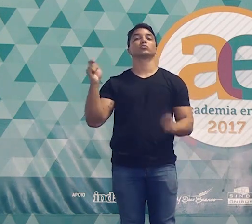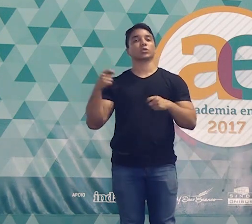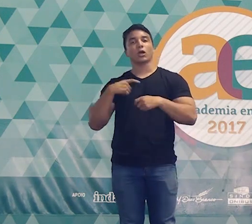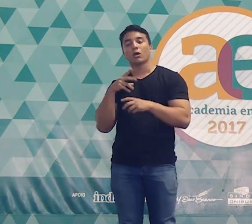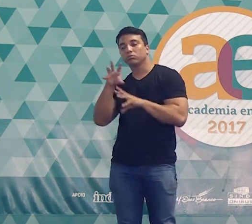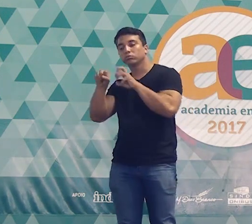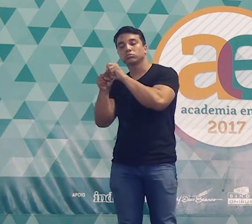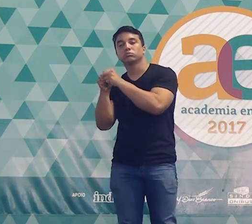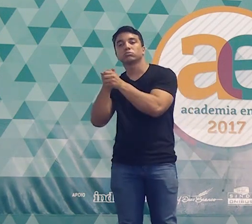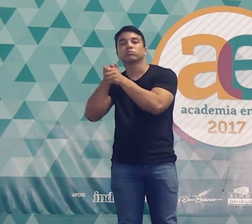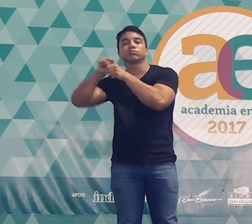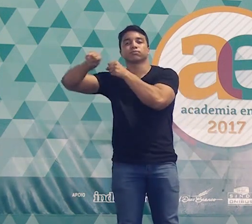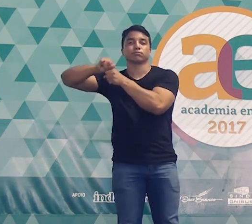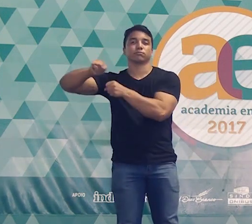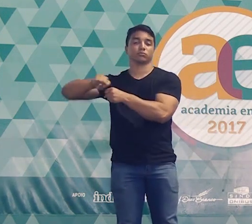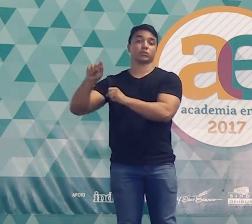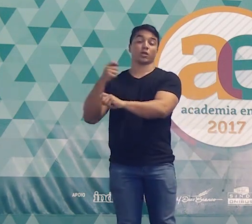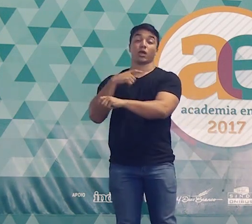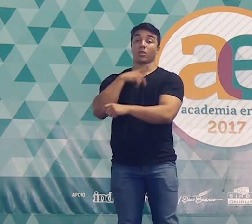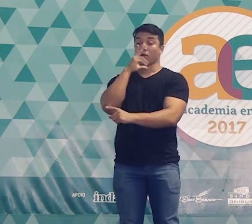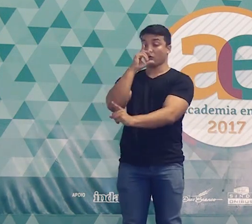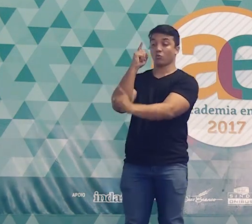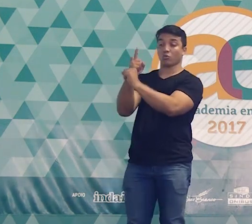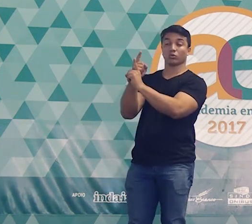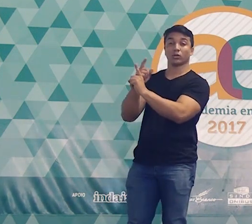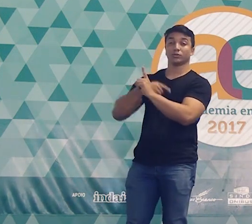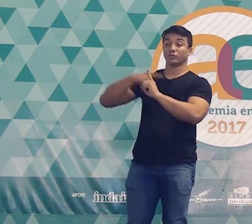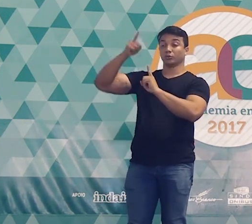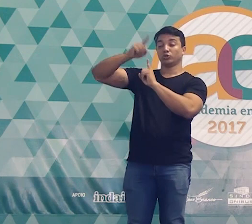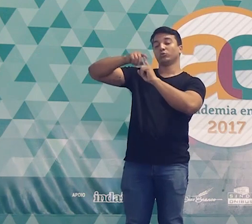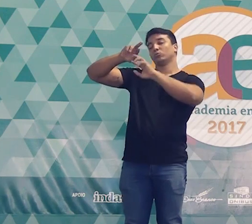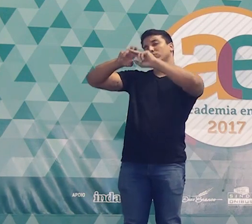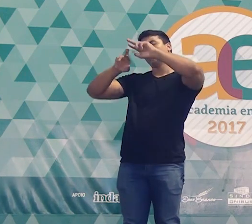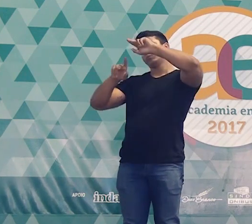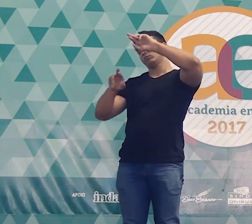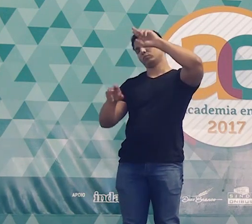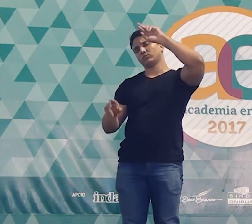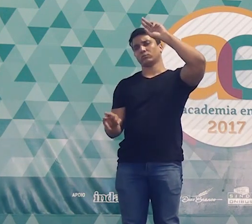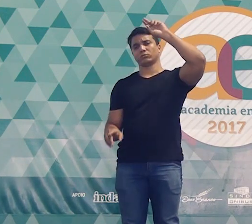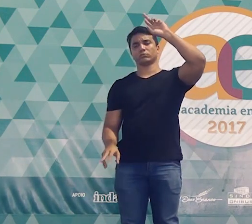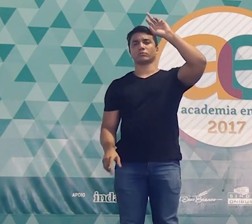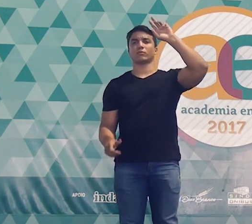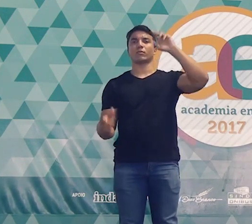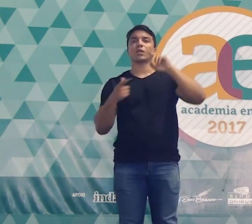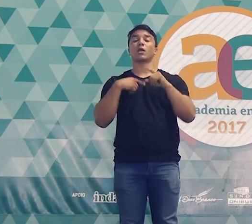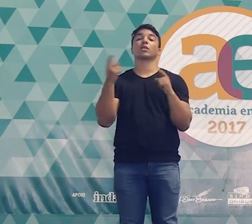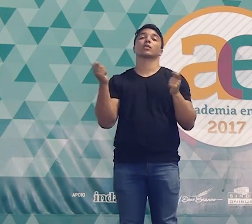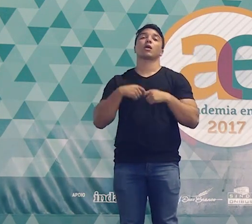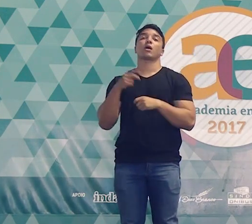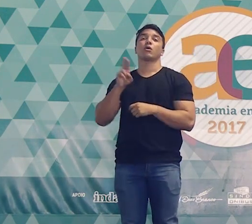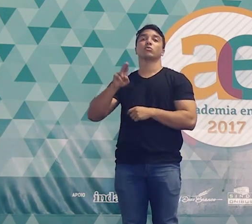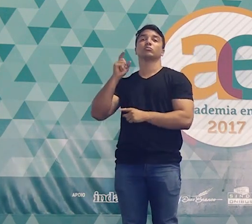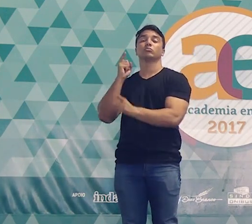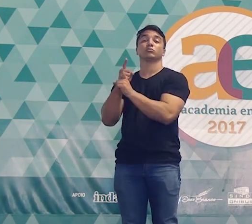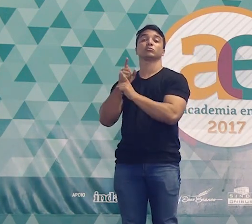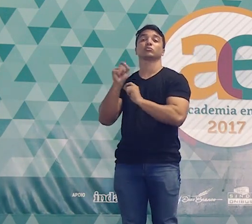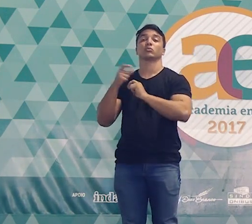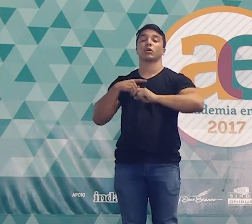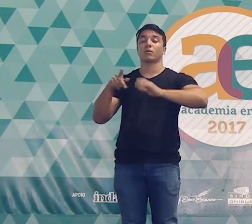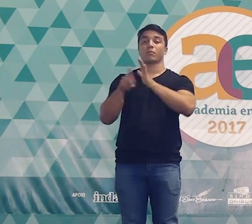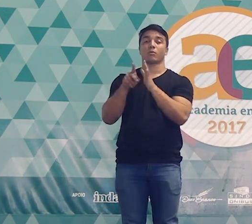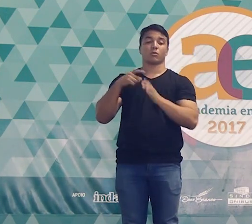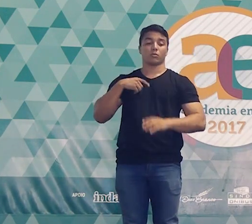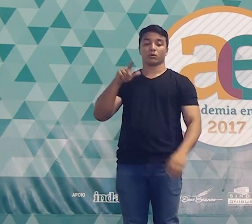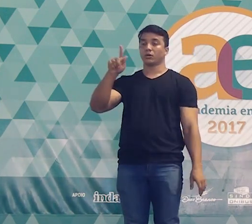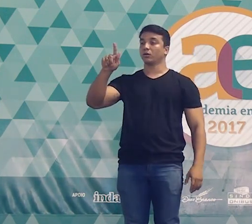para identificar as bactérias, existem vários tipos de classificação. Uma classificação que a gente pode usar para classificar as bactérias é a cloração